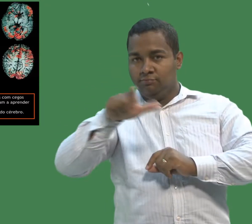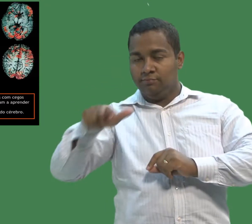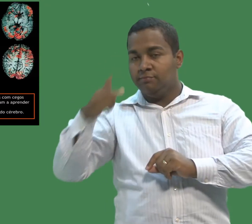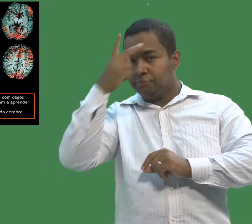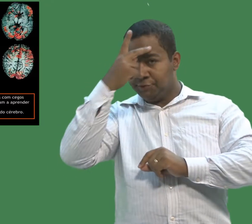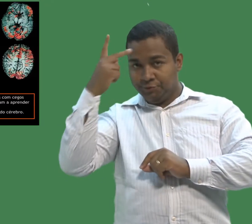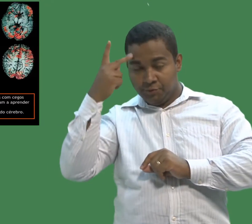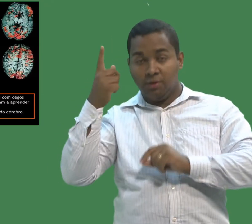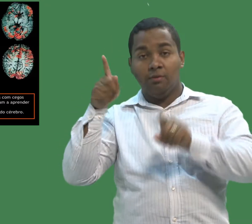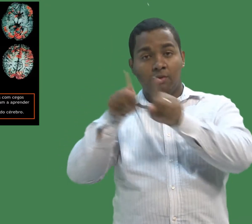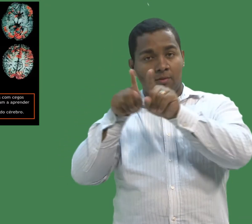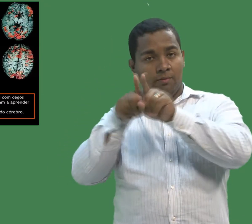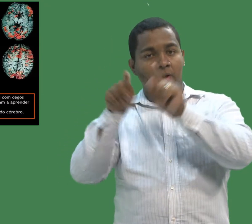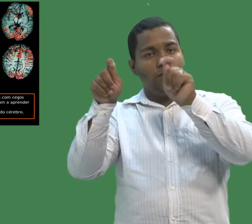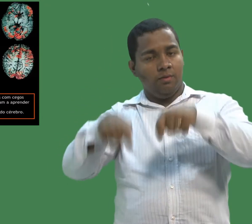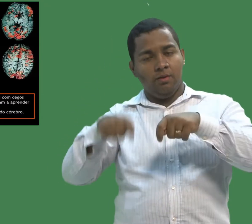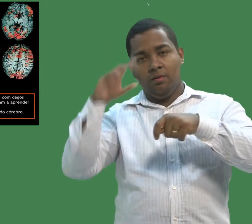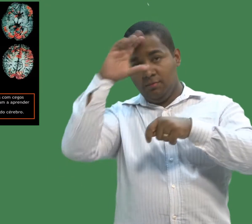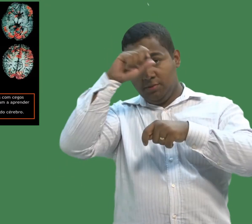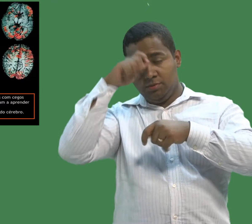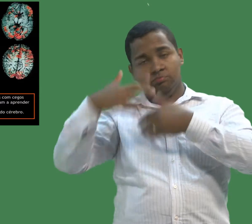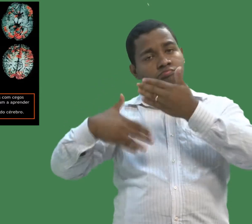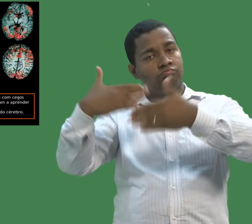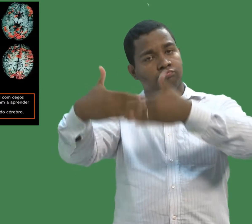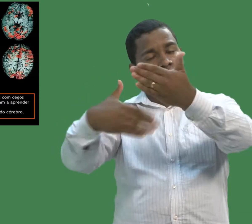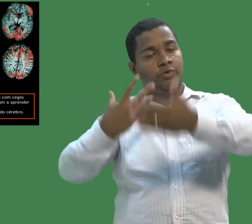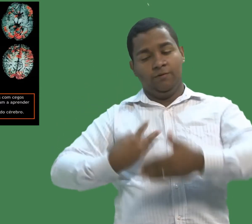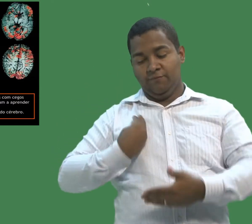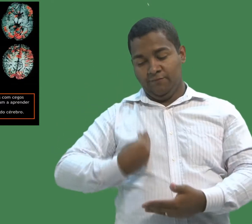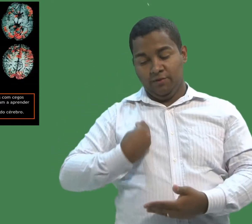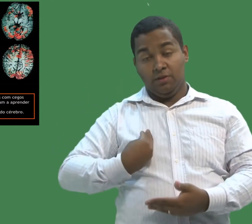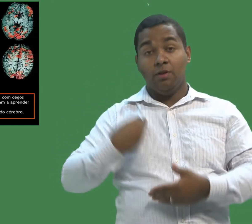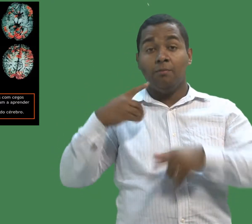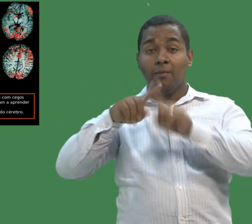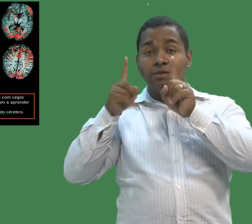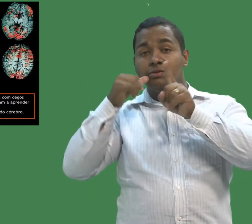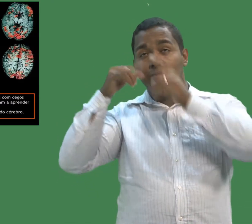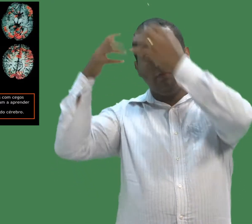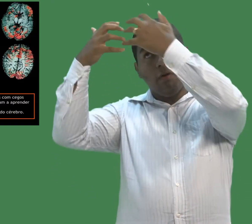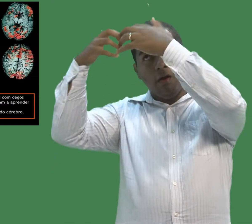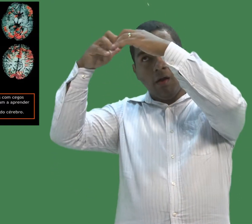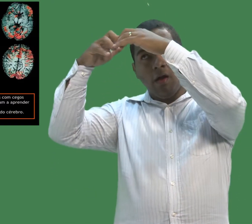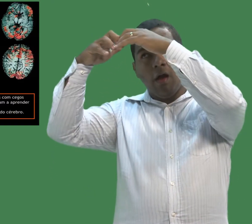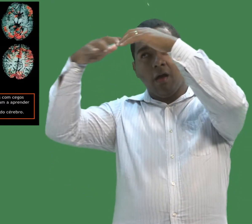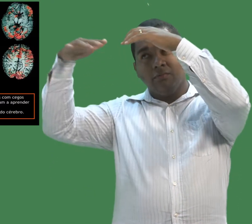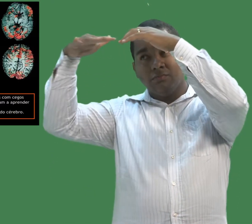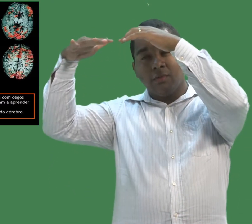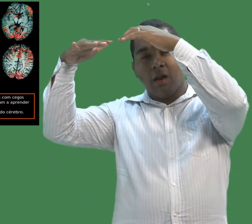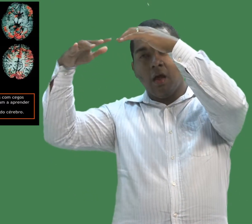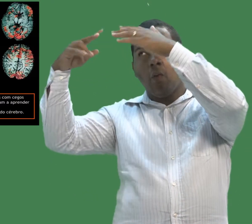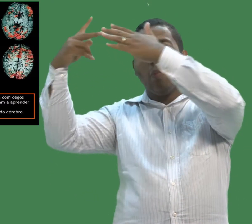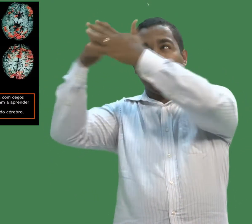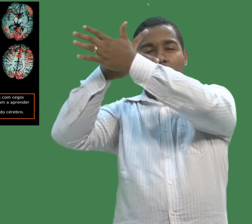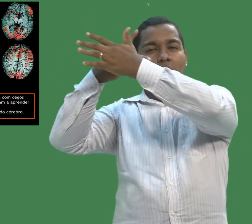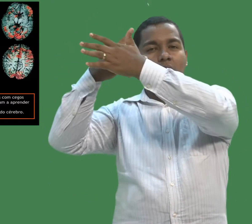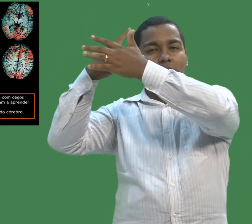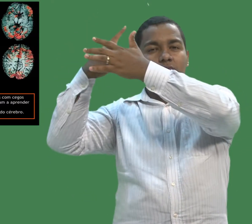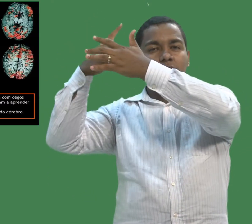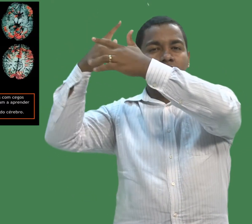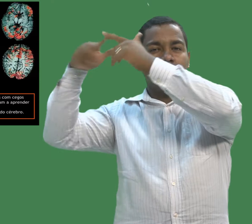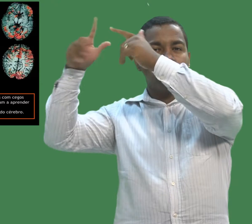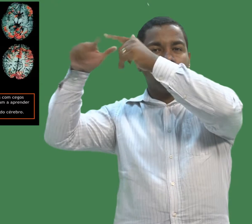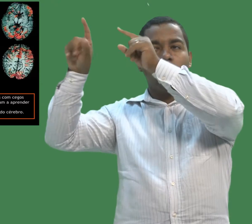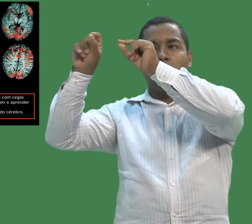sujeito. Permite a aprendizagem ao longo da vida. Quando determinadas áreas sofrem lesão que comprometem as suas capacidades, os